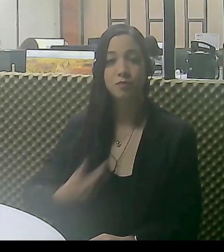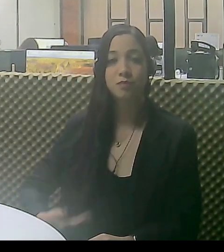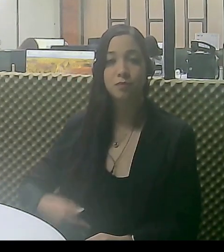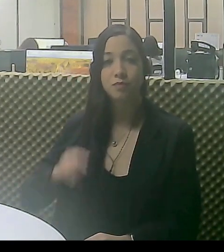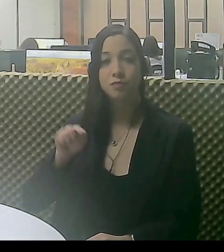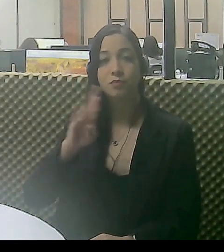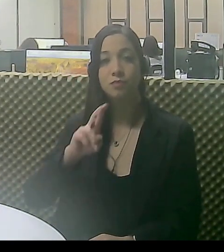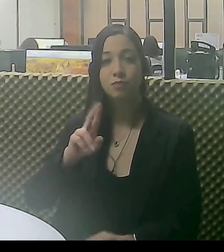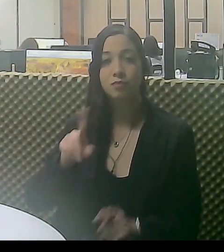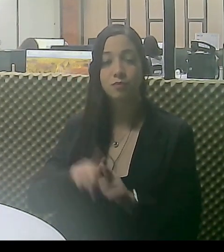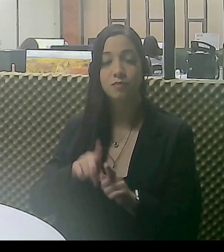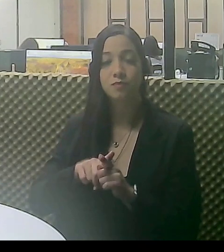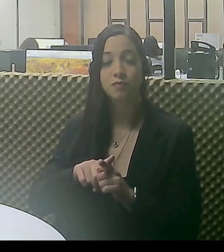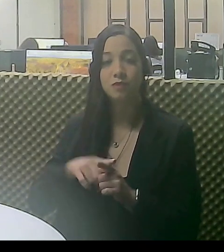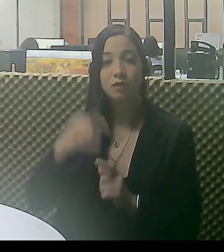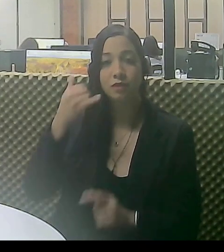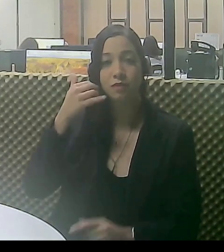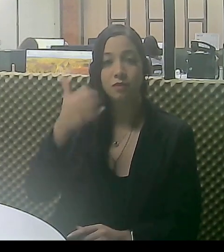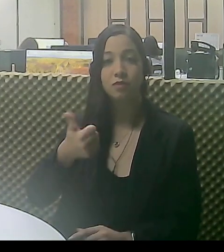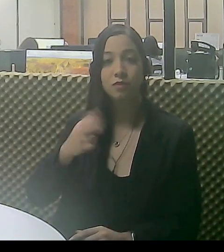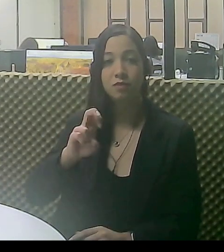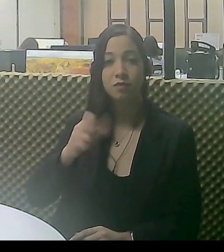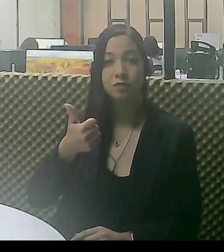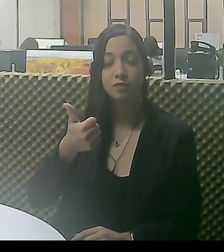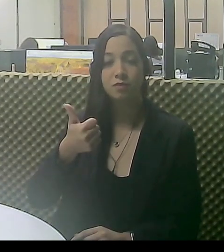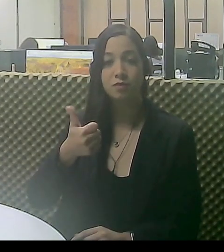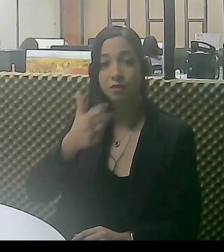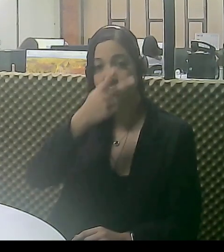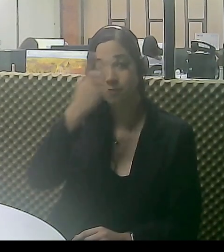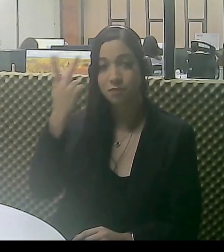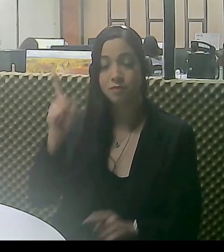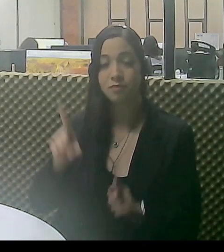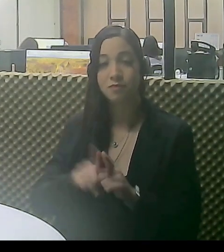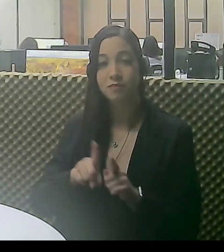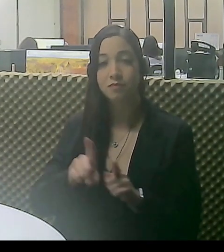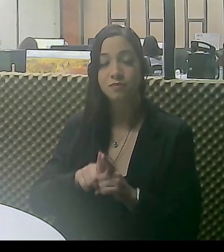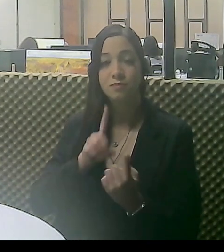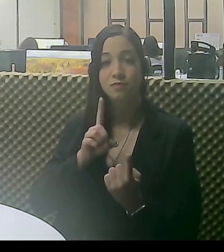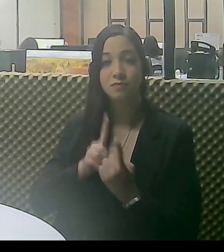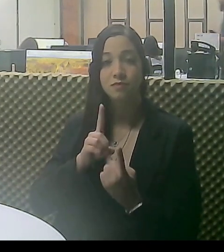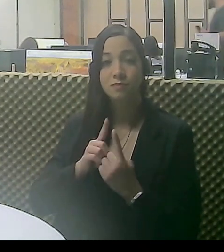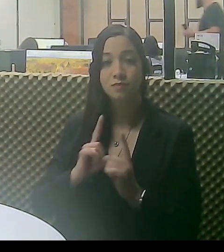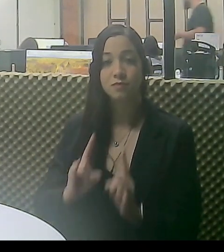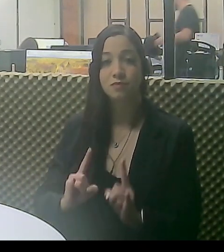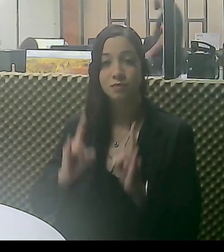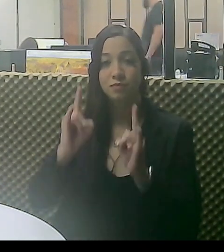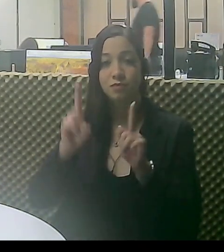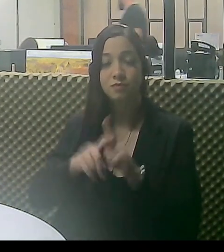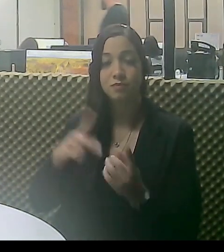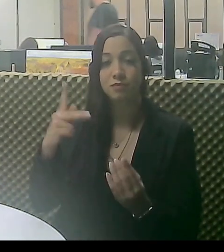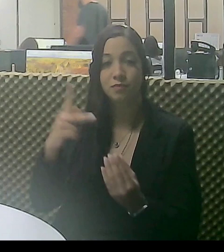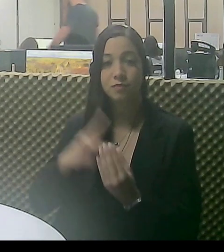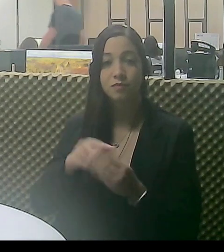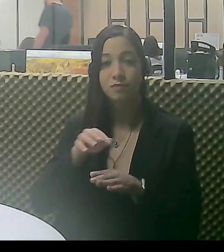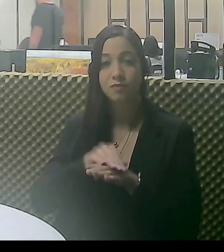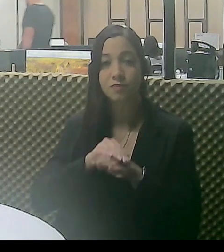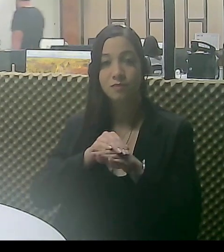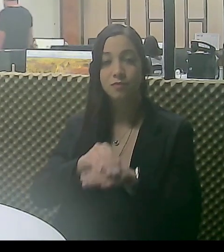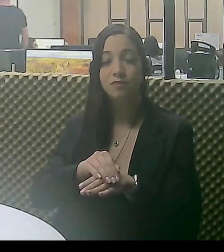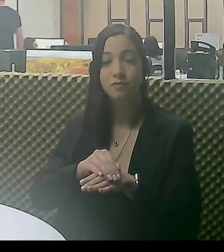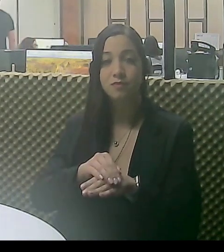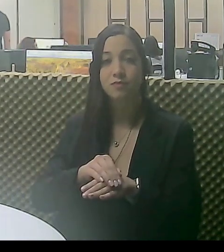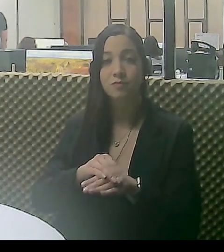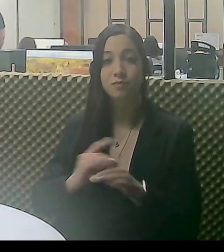faleprocon.uberlândia.mg.gov.br e o Disque Procon 151, o consumidor também pode ser atendido na sede e no Procon móvel. Na